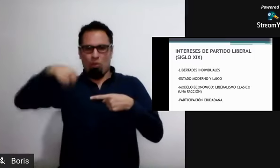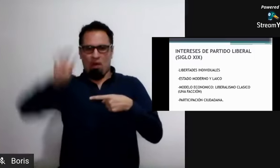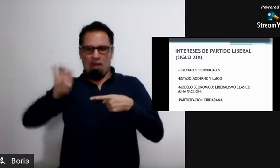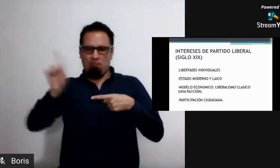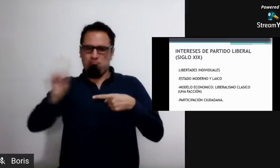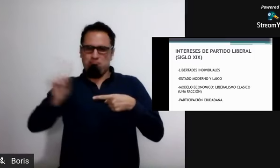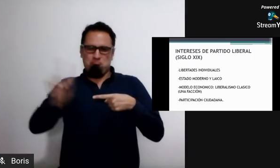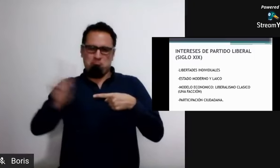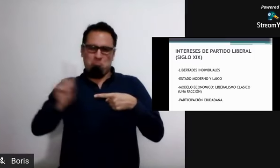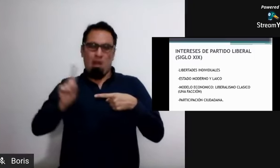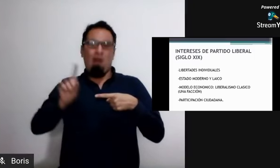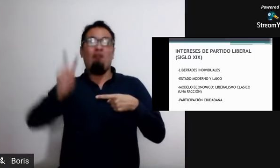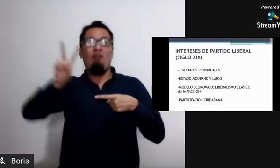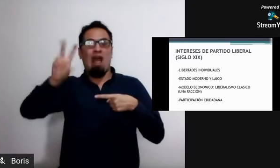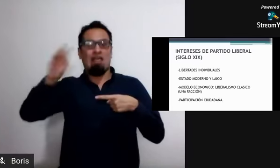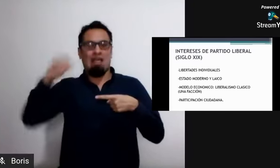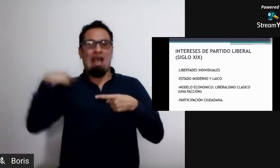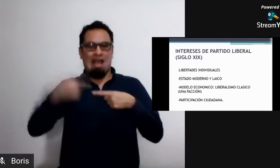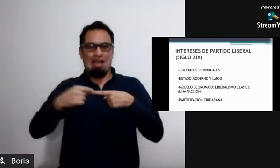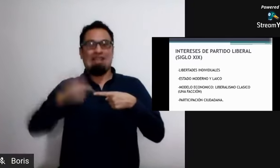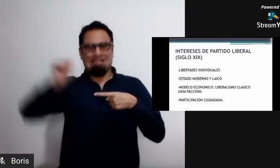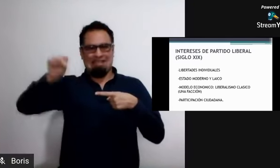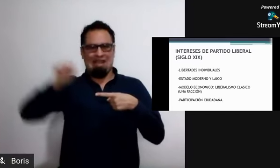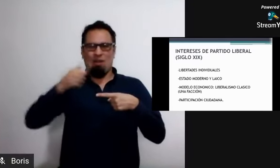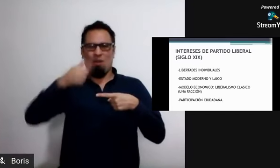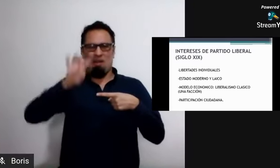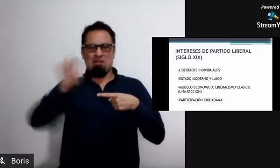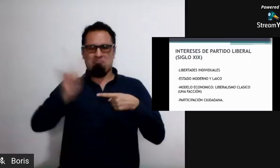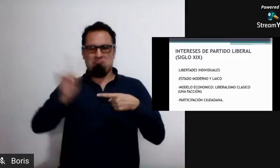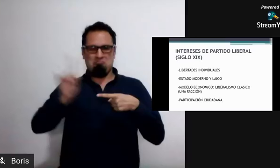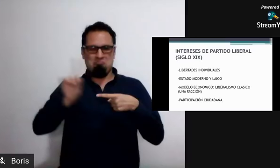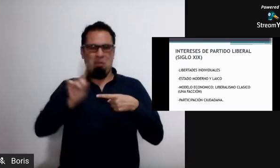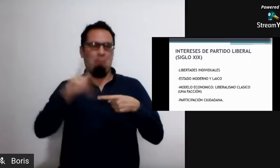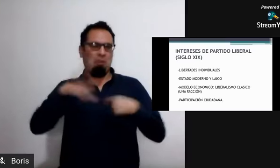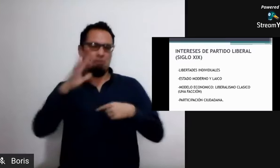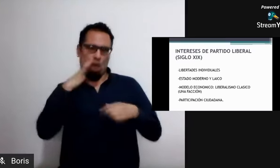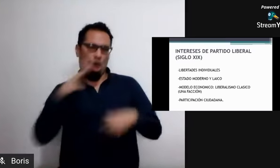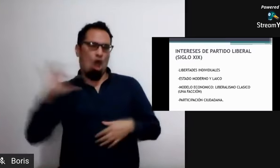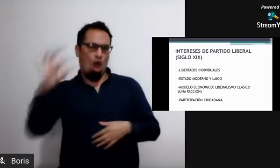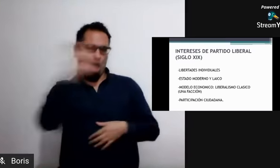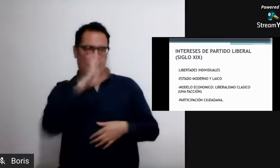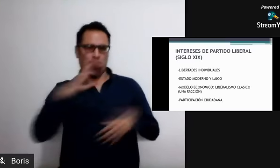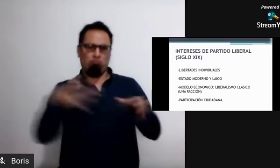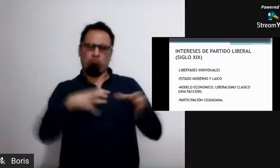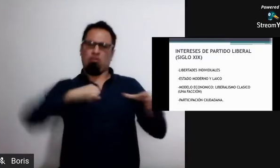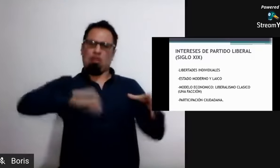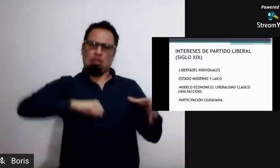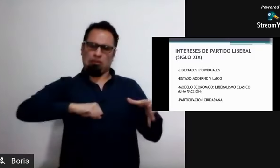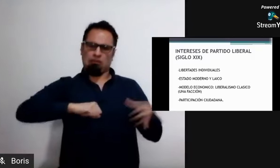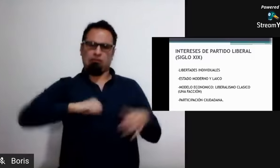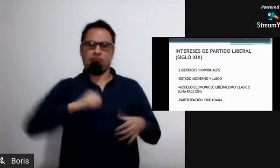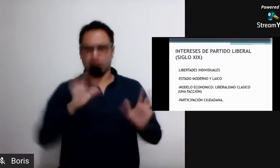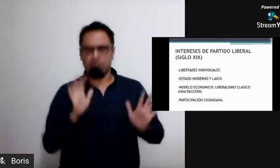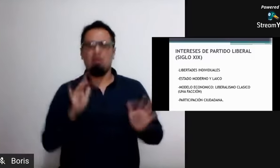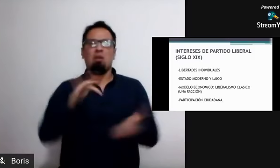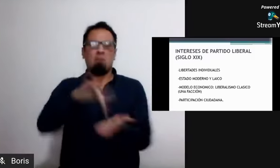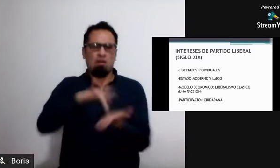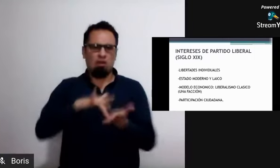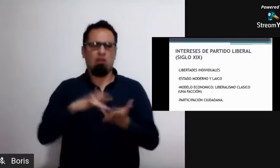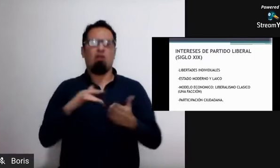sabemos que hasta ese momento la Constitución no permitía una participación política para las mujeres, solamente